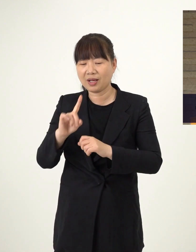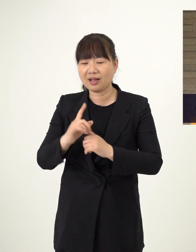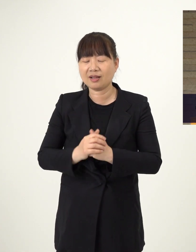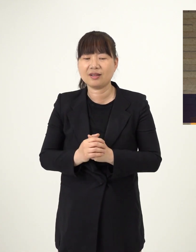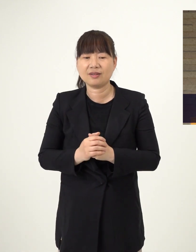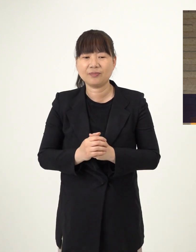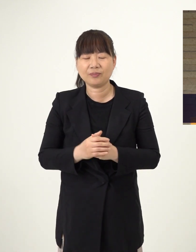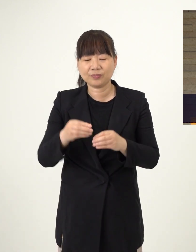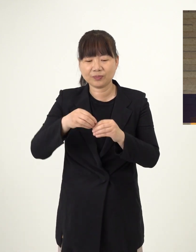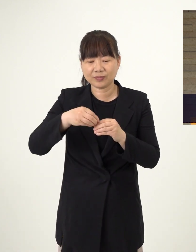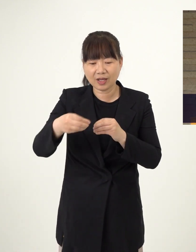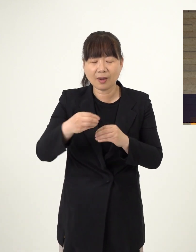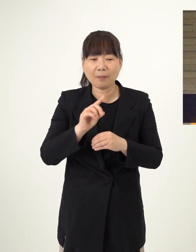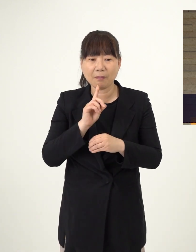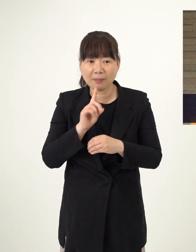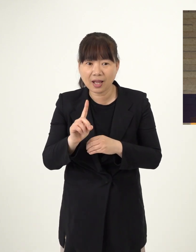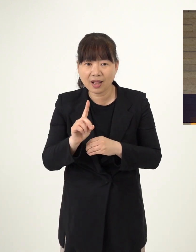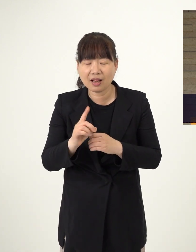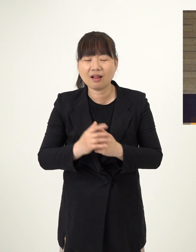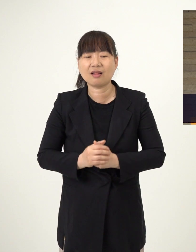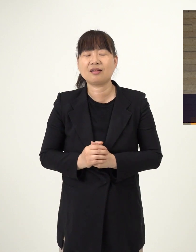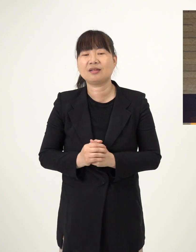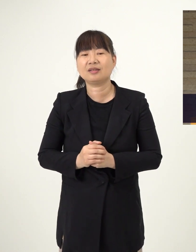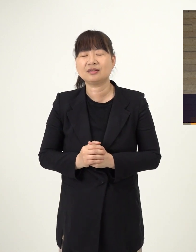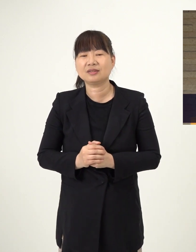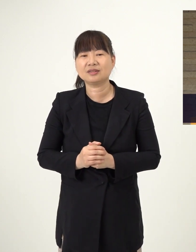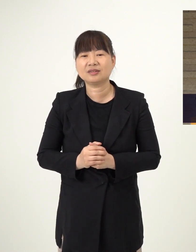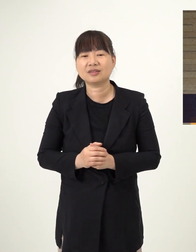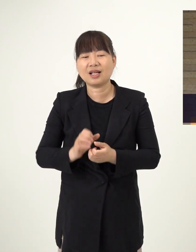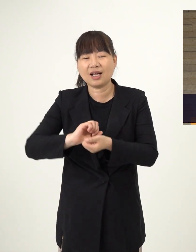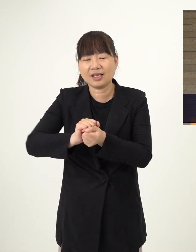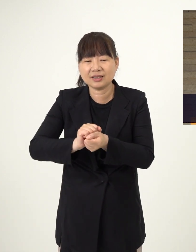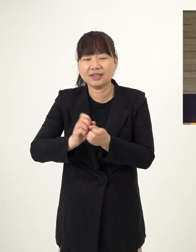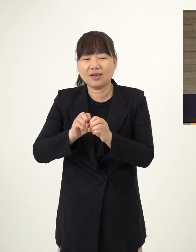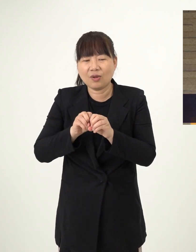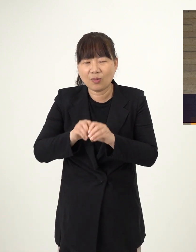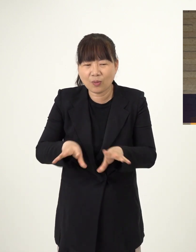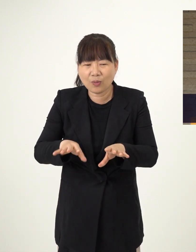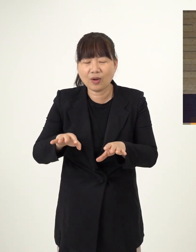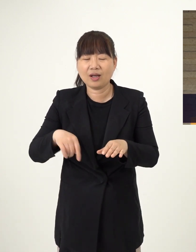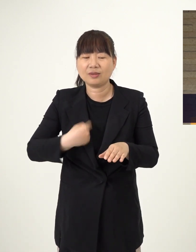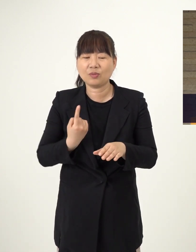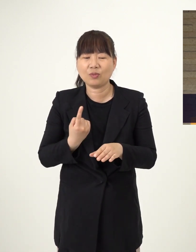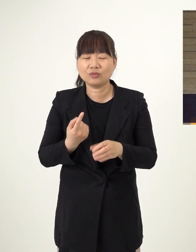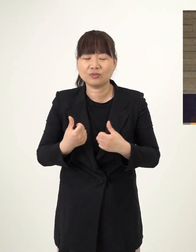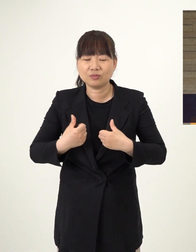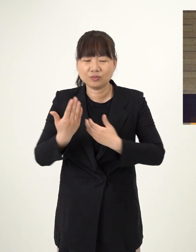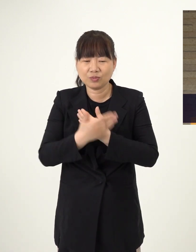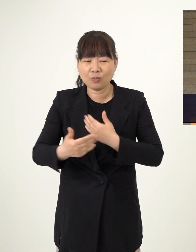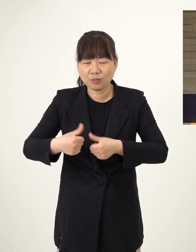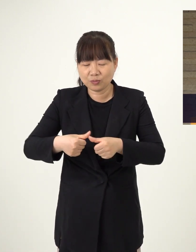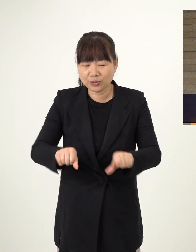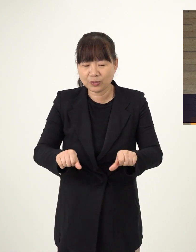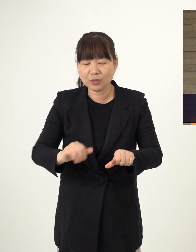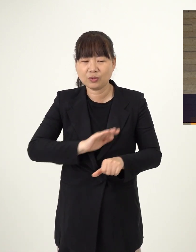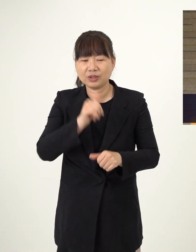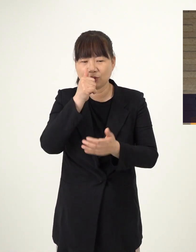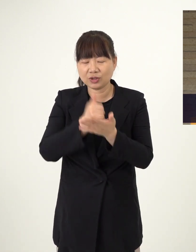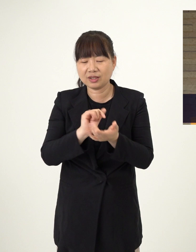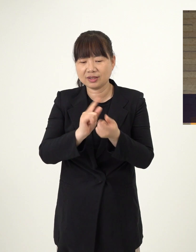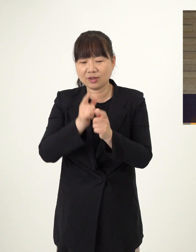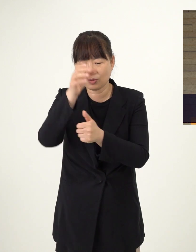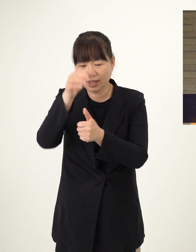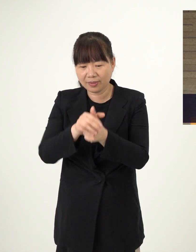여기 떼어라는 말도 클라오라는 말인데 으깨어 자기 몸을 부수어뜨려서 우리 죄를